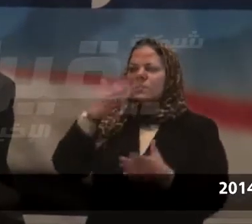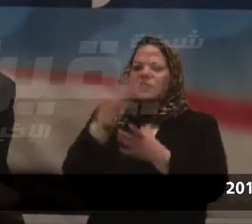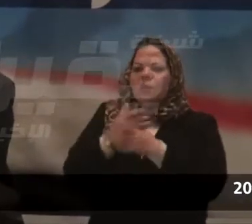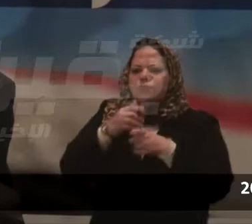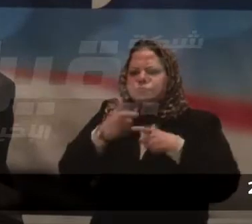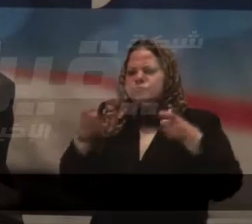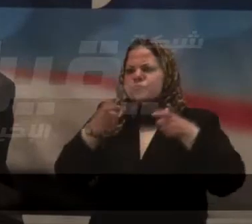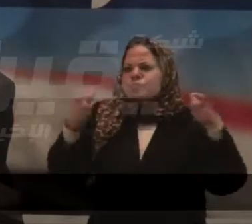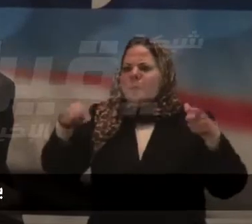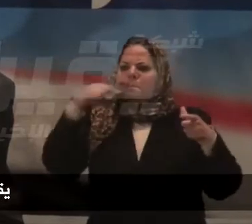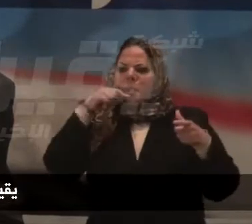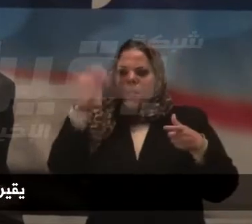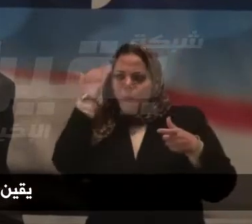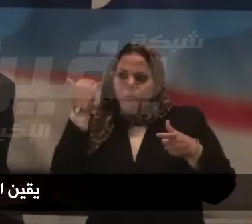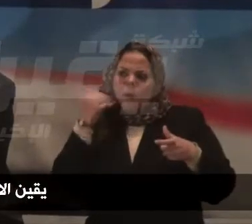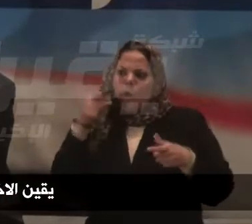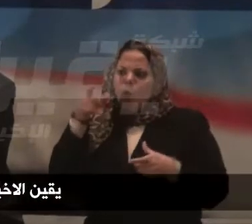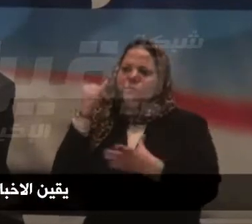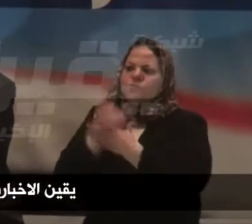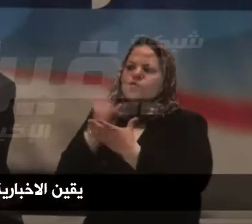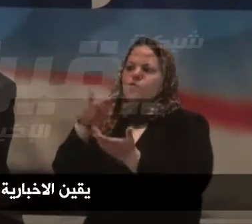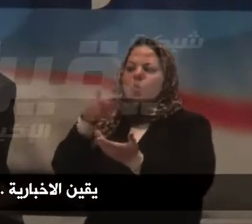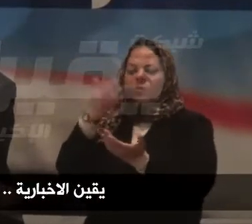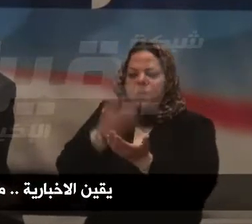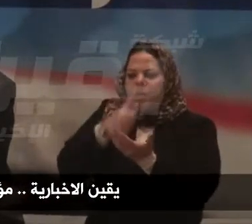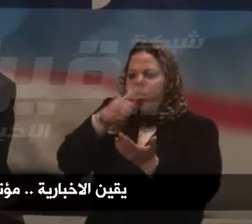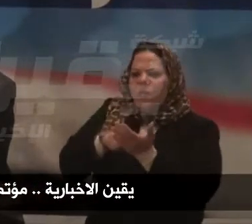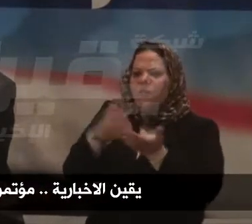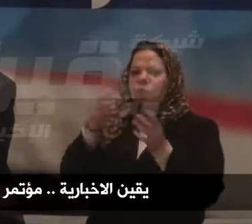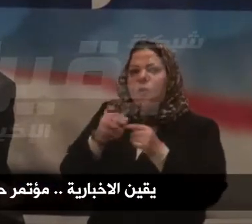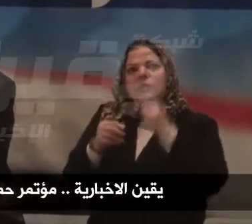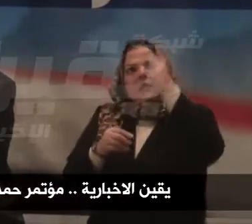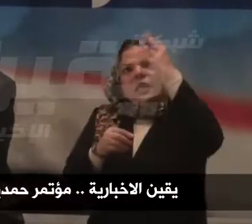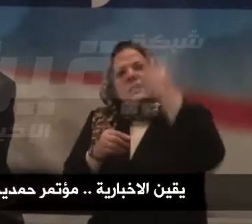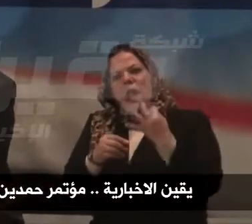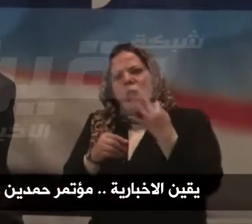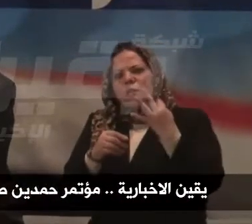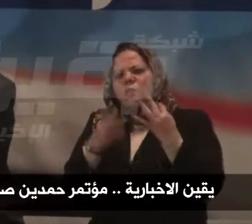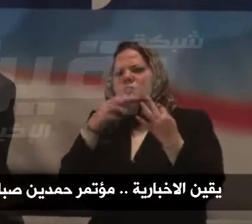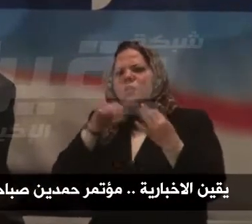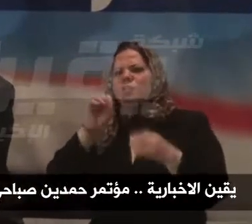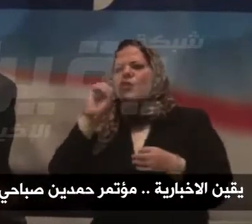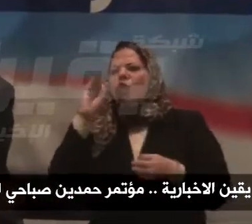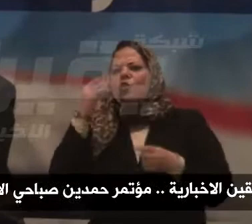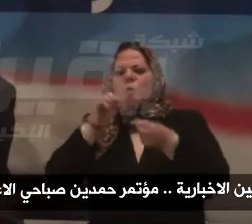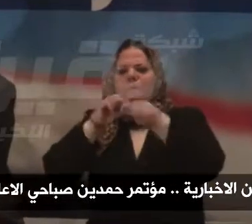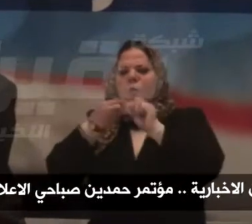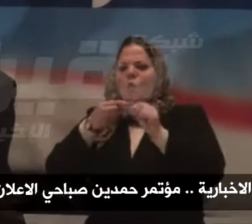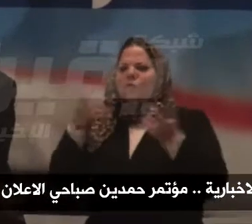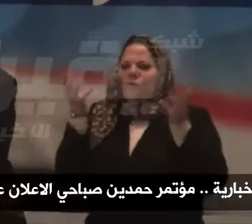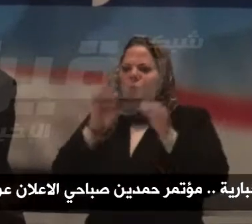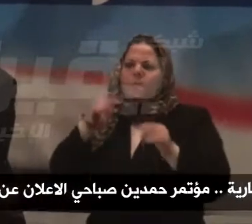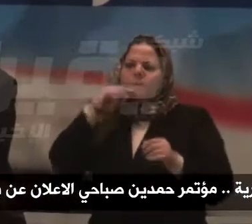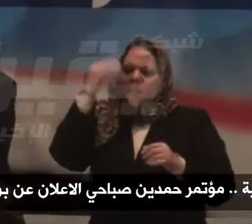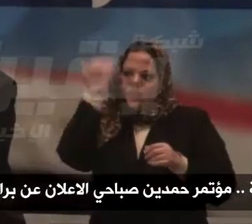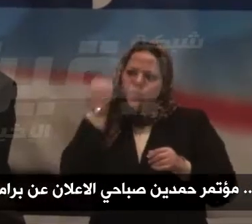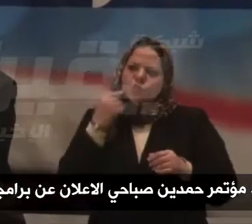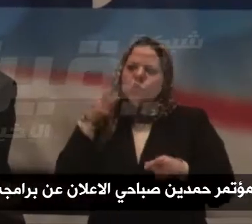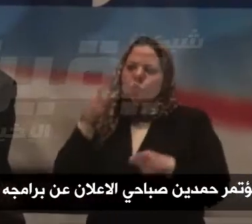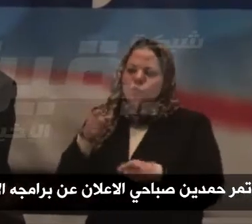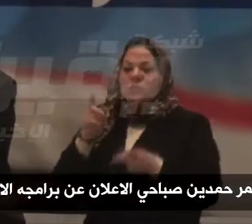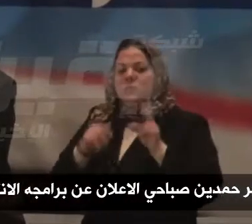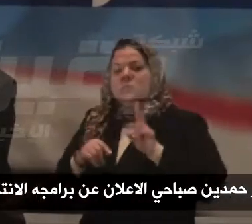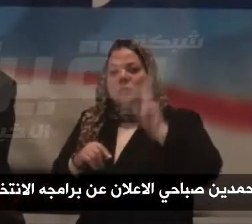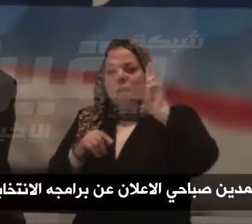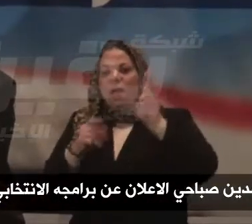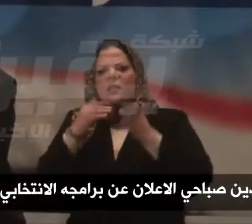انتشارا وتمثل 2/3 من الأمية، حوالي 13 مليون امرأة. 7، تطوير سياسات